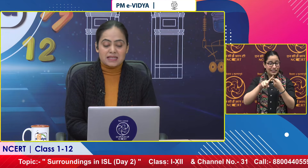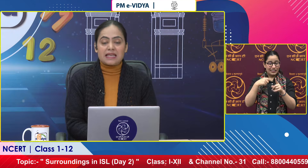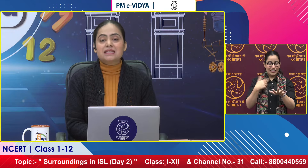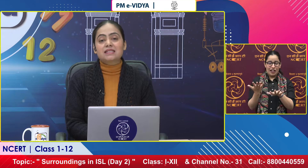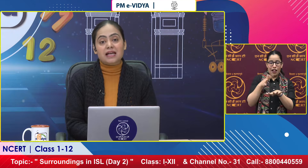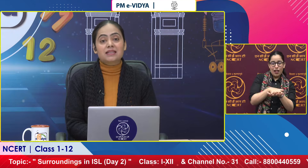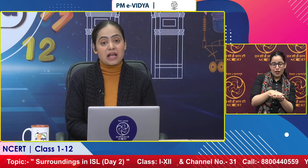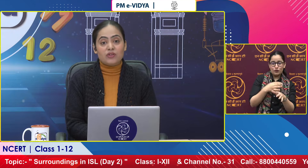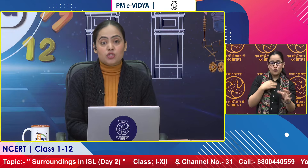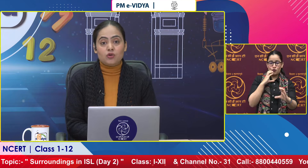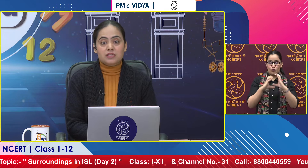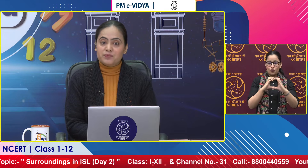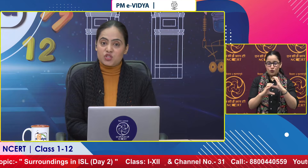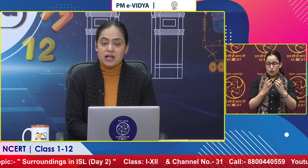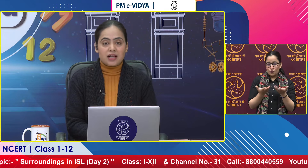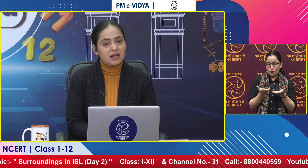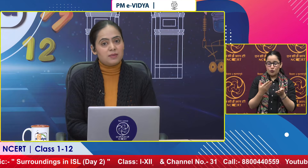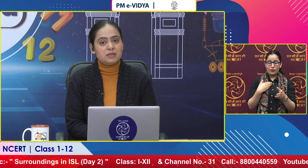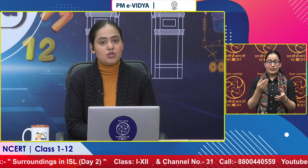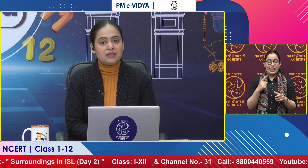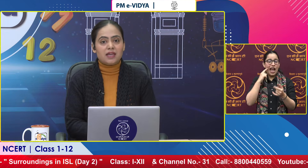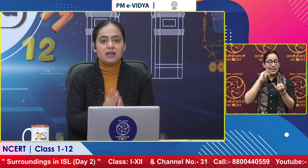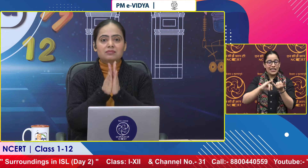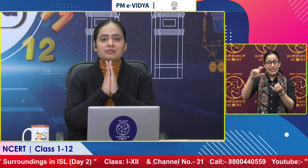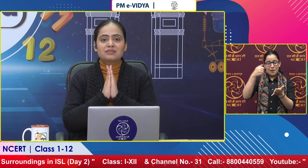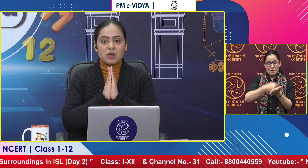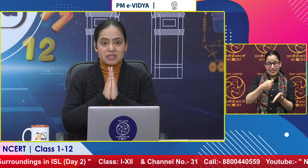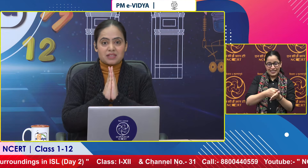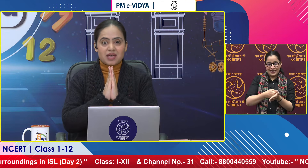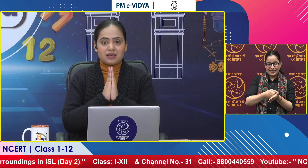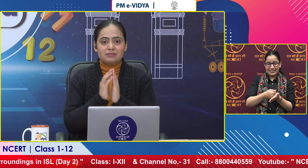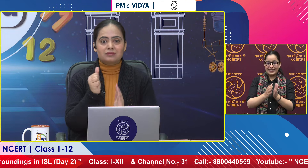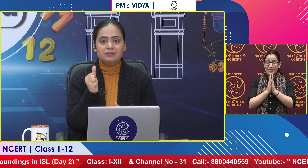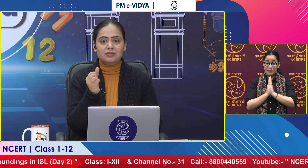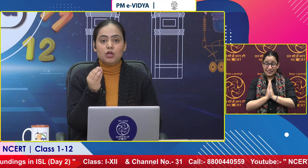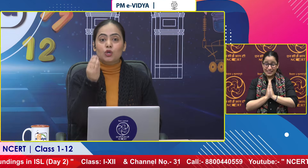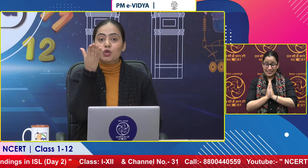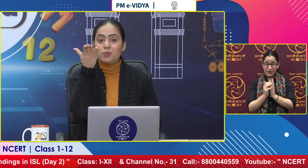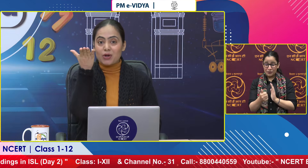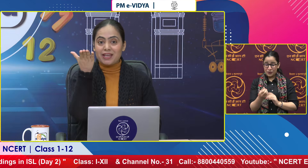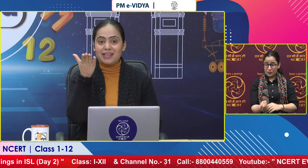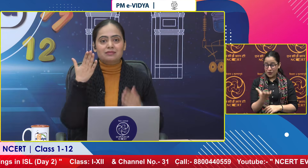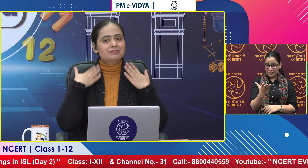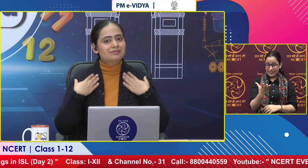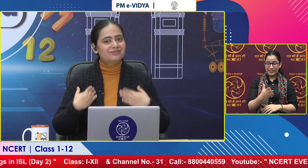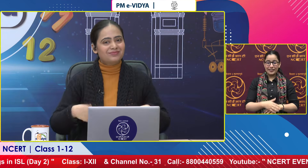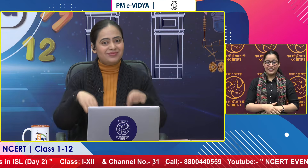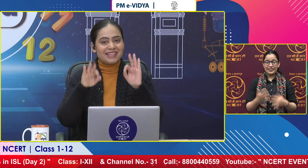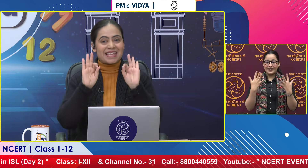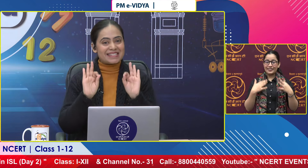बेसिक इंडियन साइन लैंग्वेज कोर्स। जी हाँ, हम सब जानते हैं। नमस्ते, गुड मॉर्निंग, कैसे